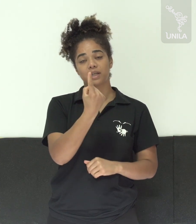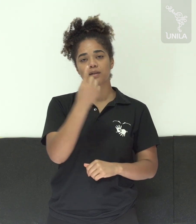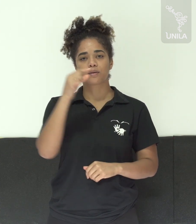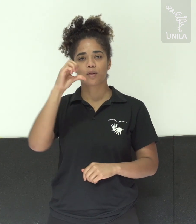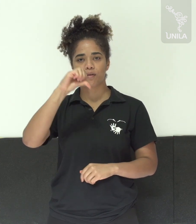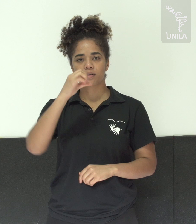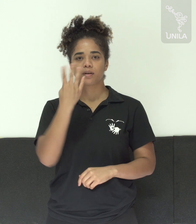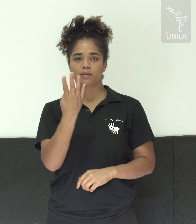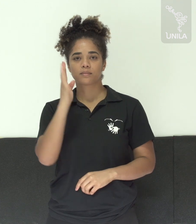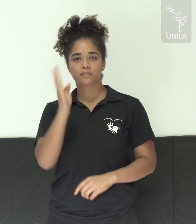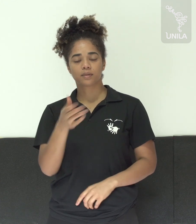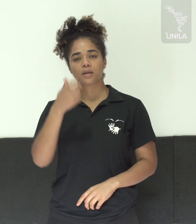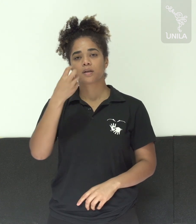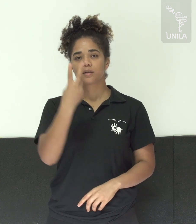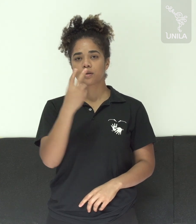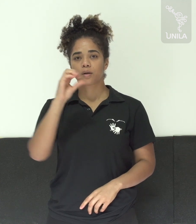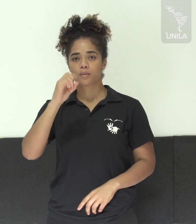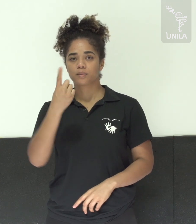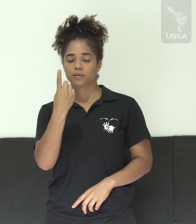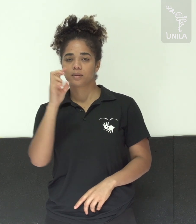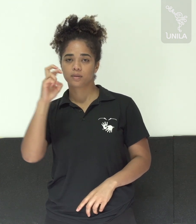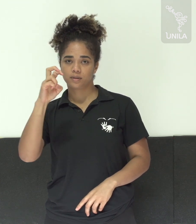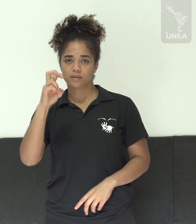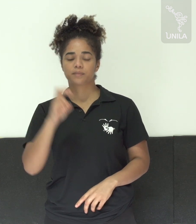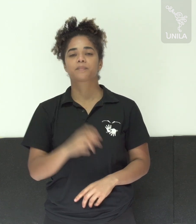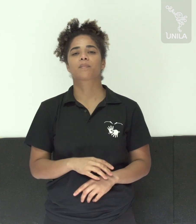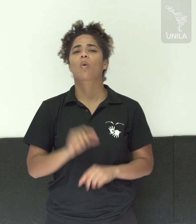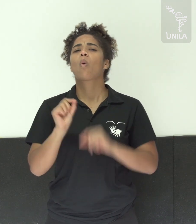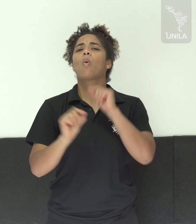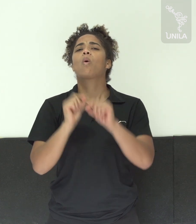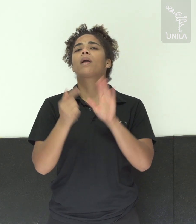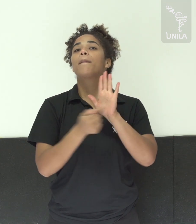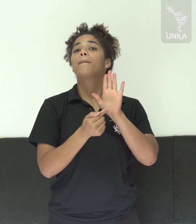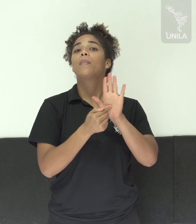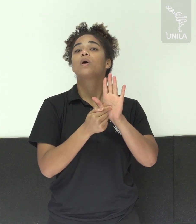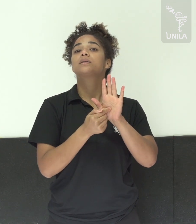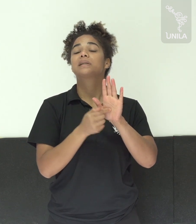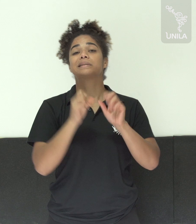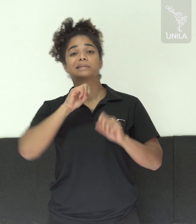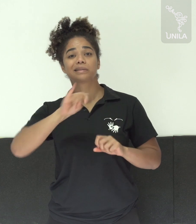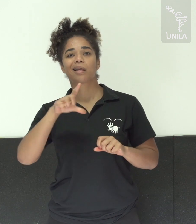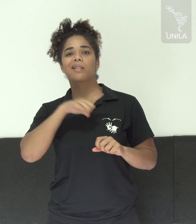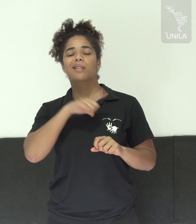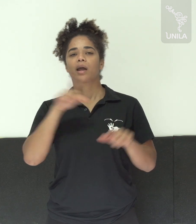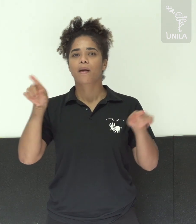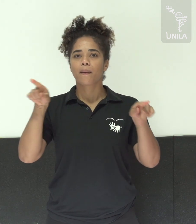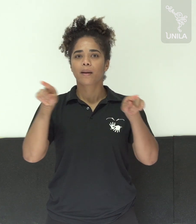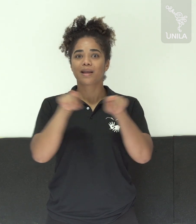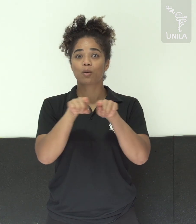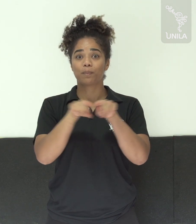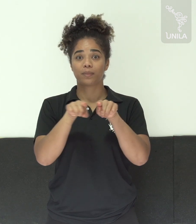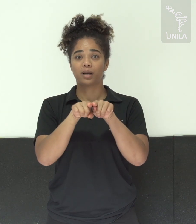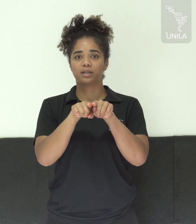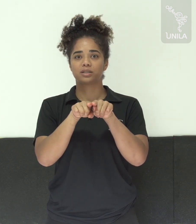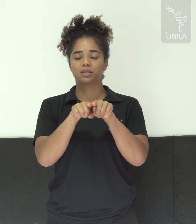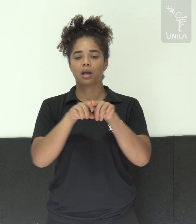13.184/2015, a qual estabelece que, no caso de empate no processo seletivo, as instituições públicas de